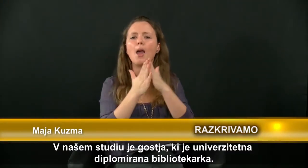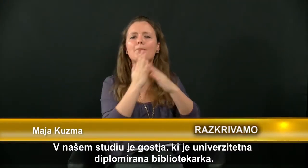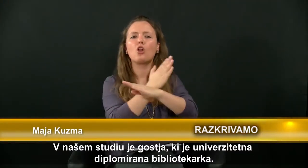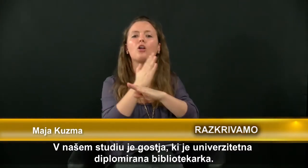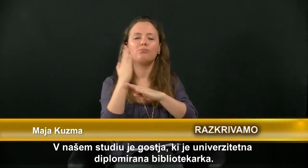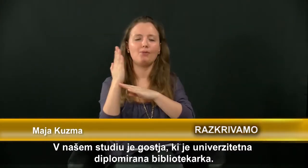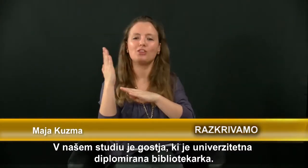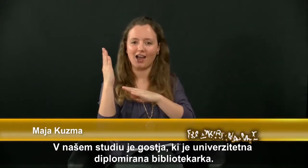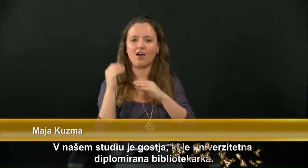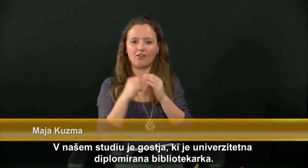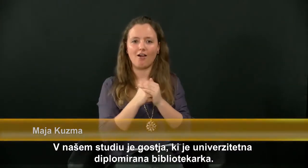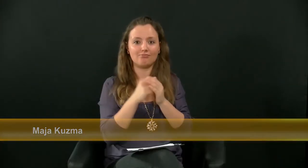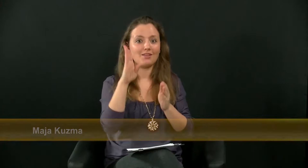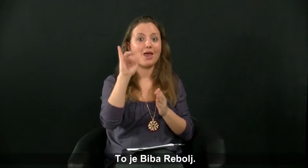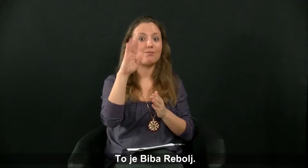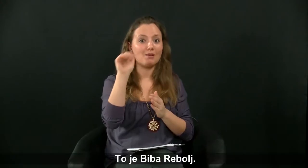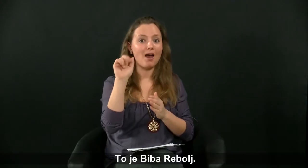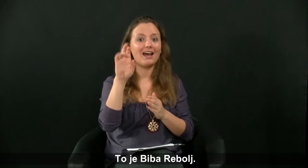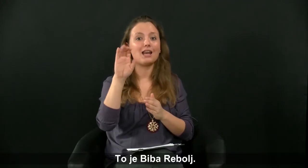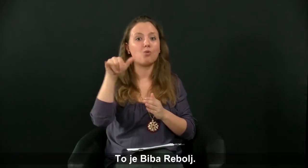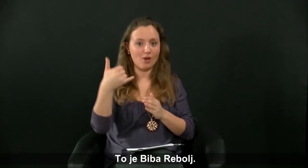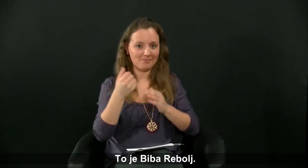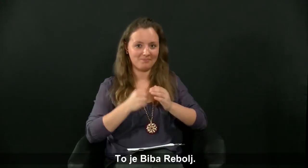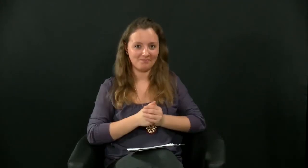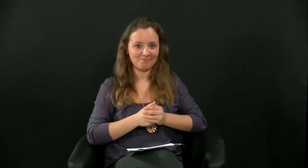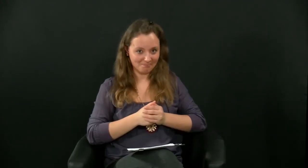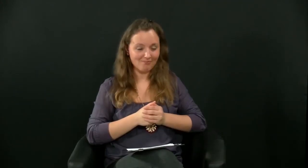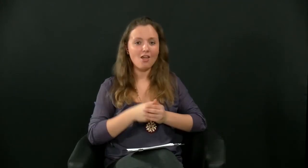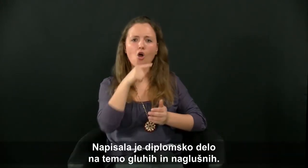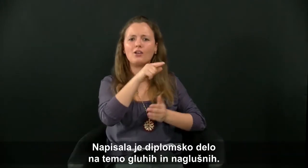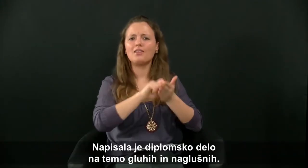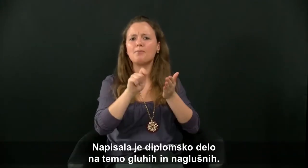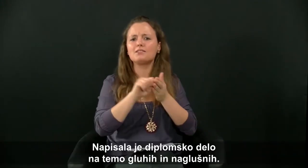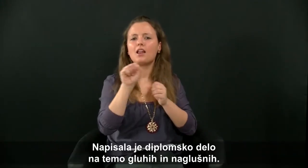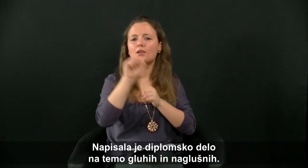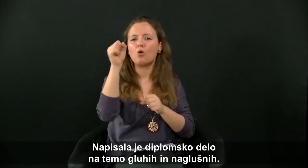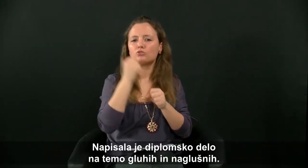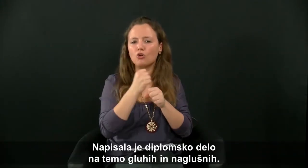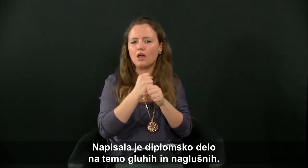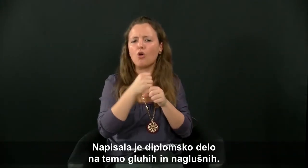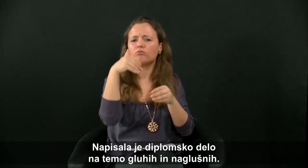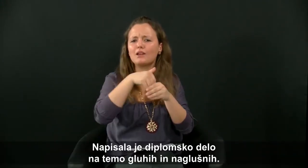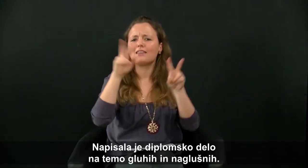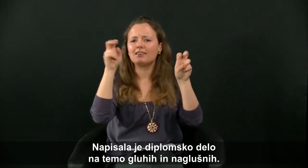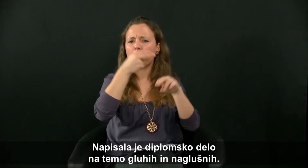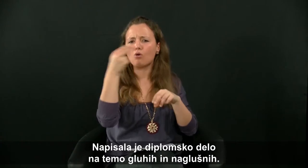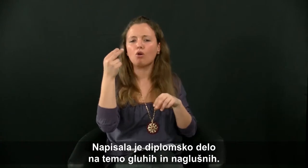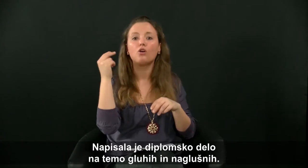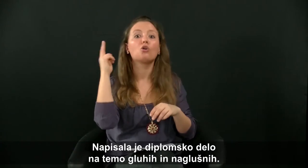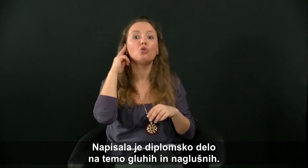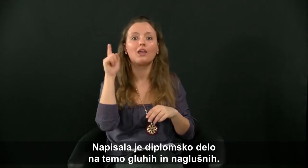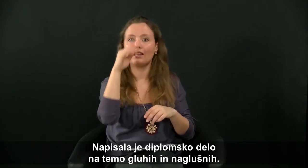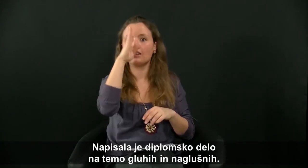diplomirana bibliotekarka Biba Rebolj. Ona je napisala diplomsko delo na